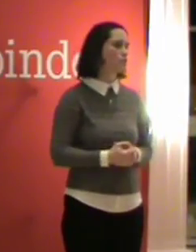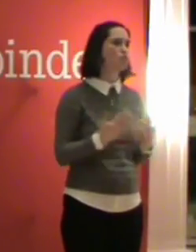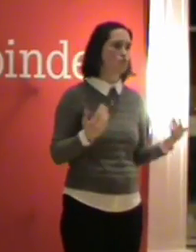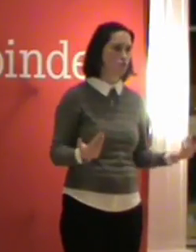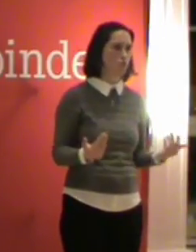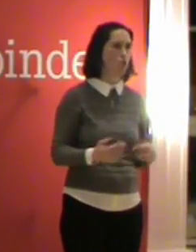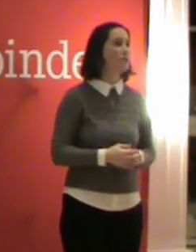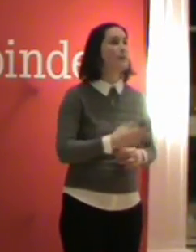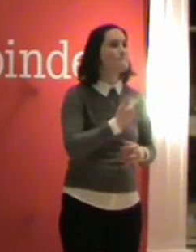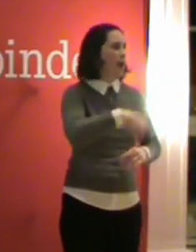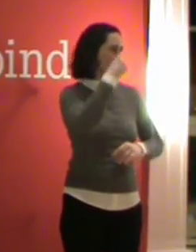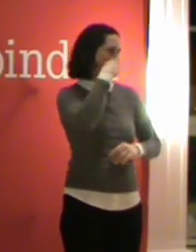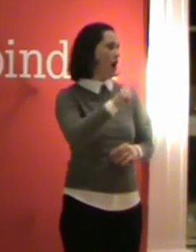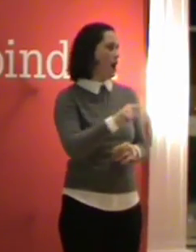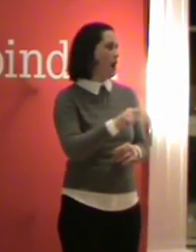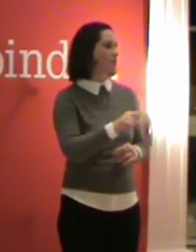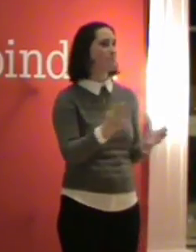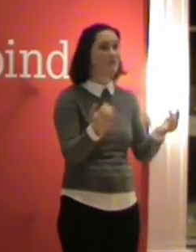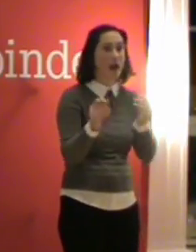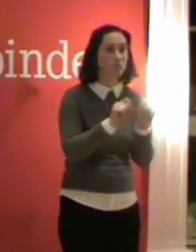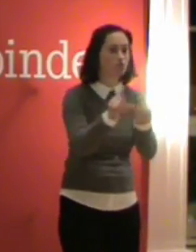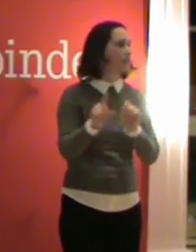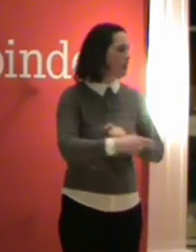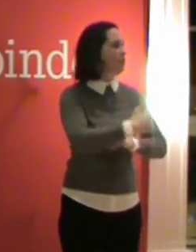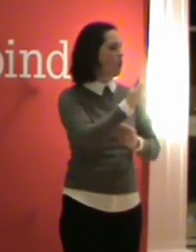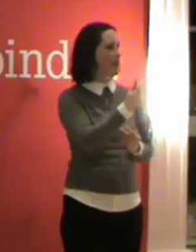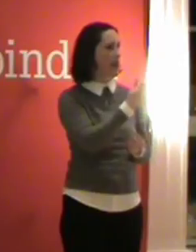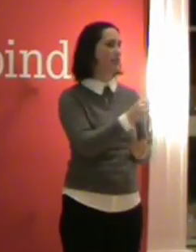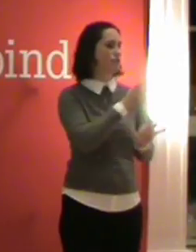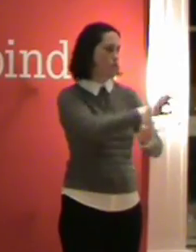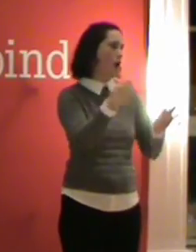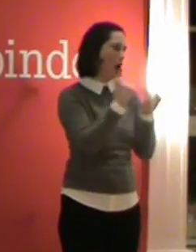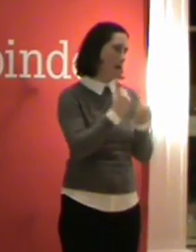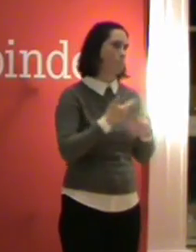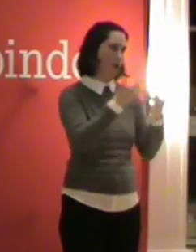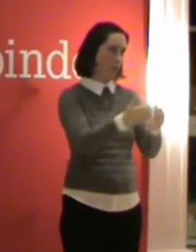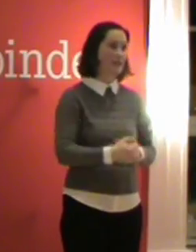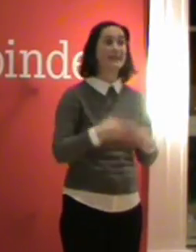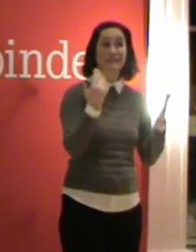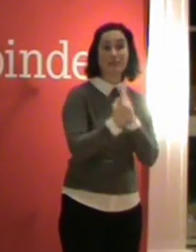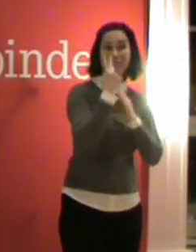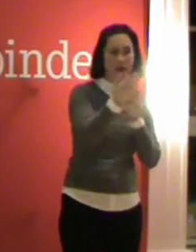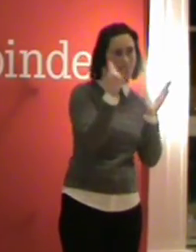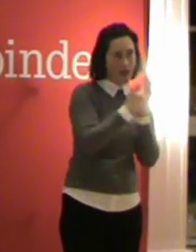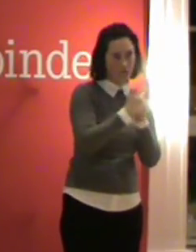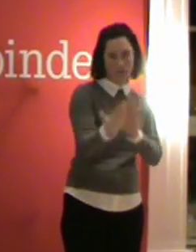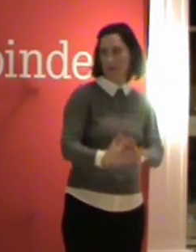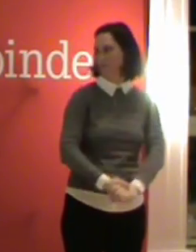dann macht das natürlich viel mehr Spaß für die Betroffenen, weil sie etwas mit nach Hause nehmen für ihre Arbeit. Und deshalb wollen wir jetzt mal 2 Beispiele